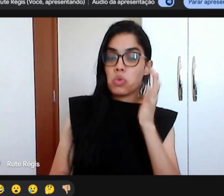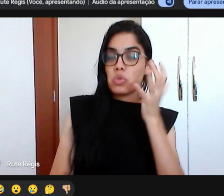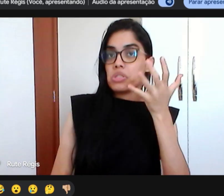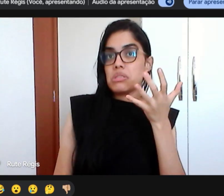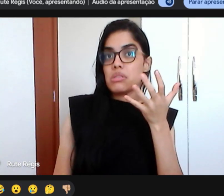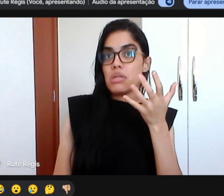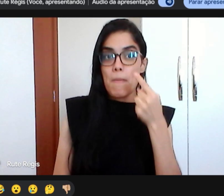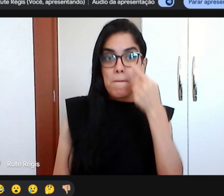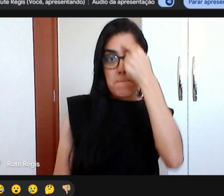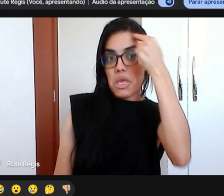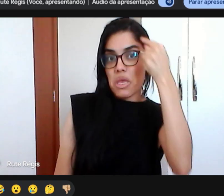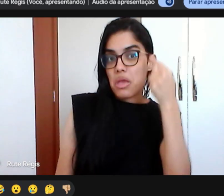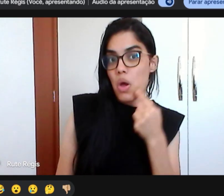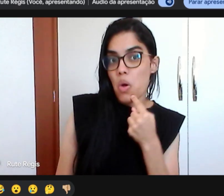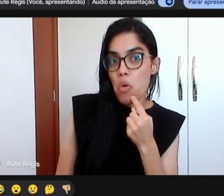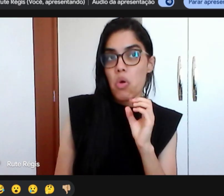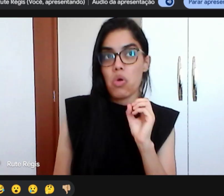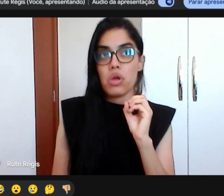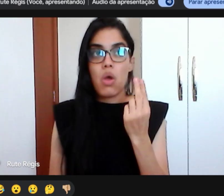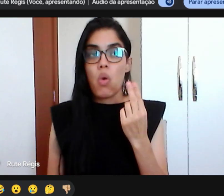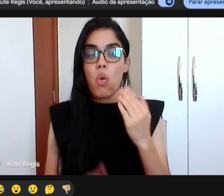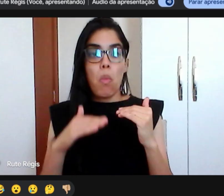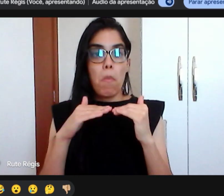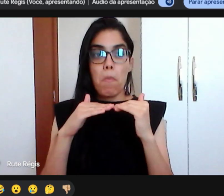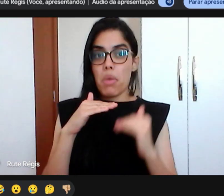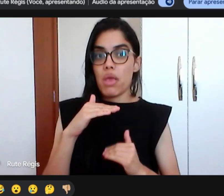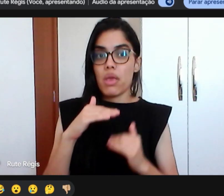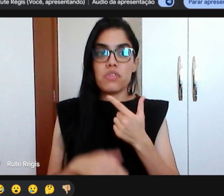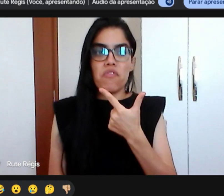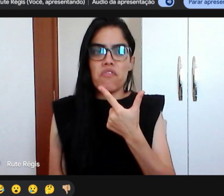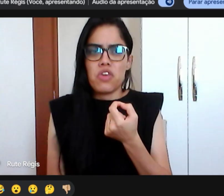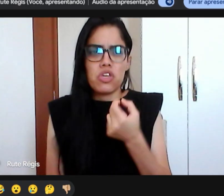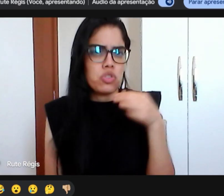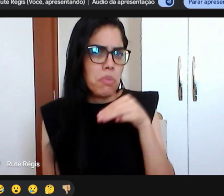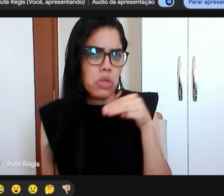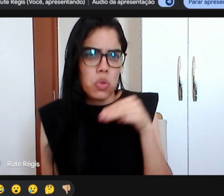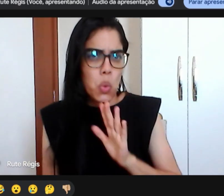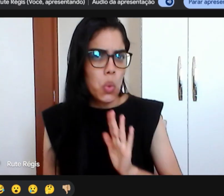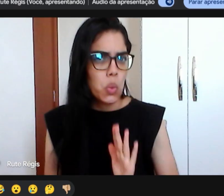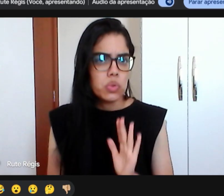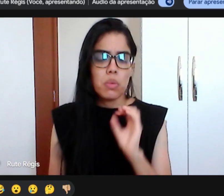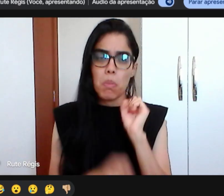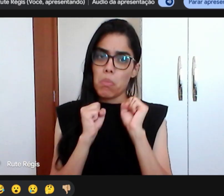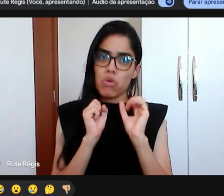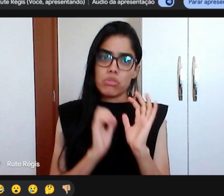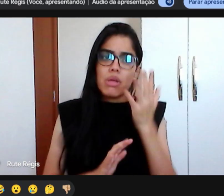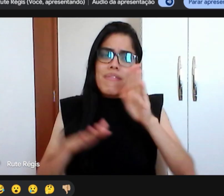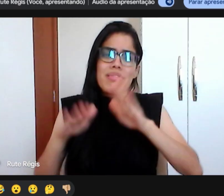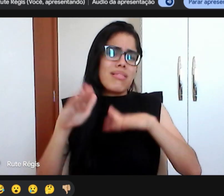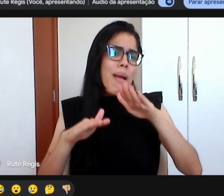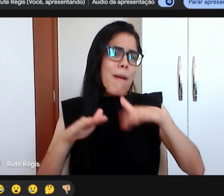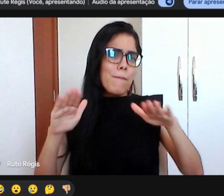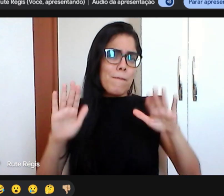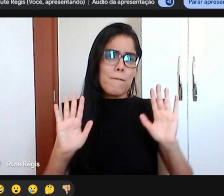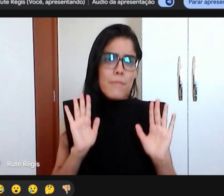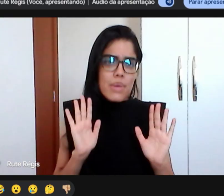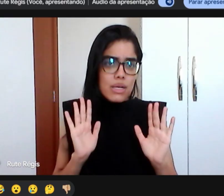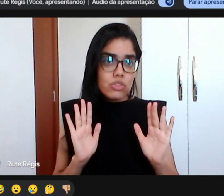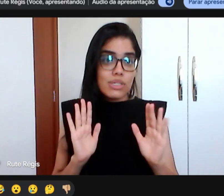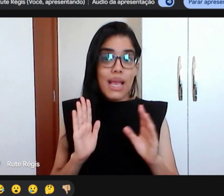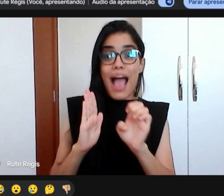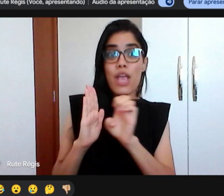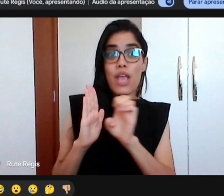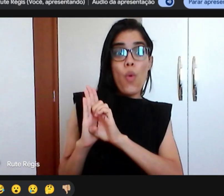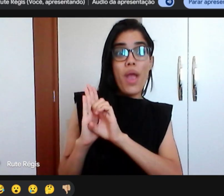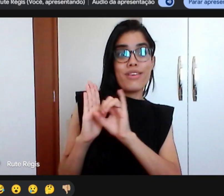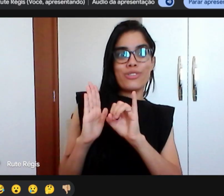tempo limite. Pode acontecer em meia hora ou menos, 20 minutos, né?